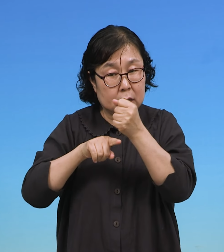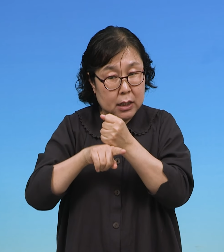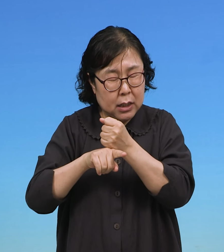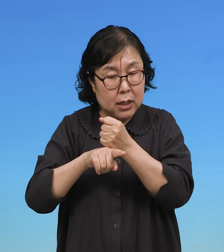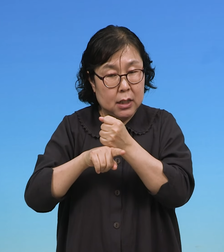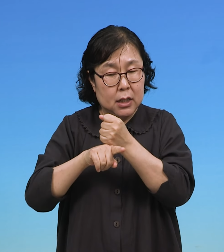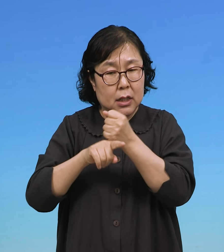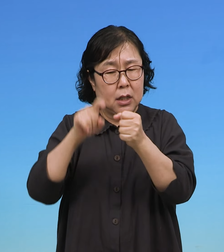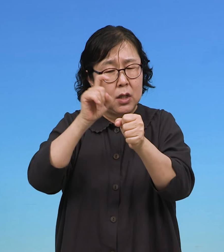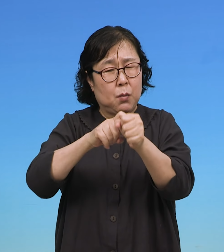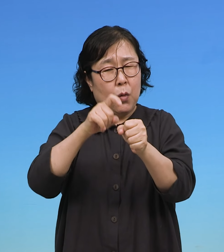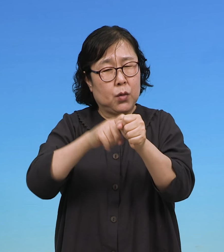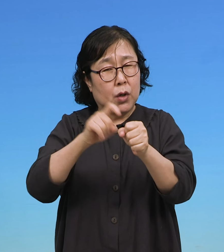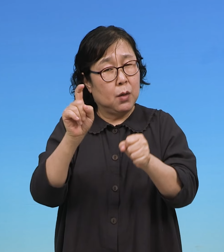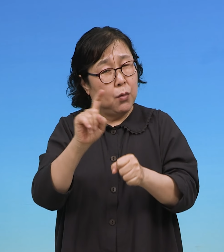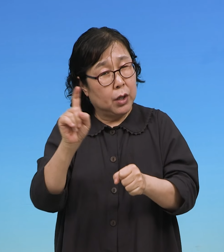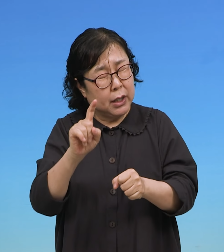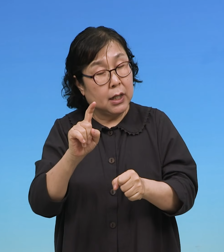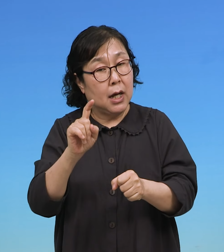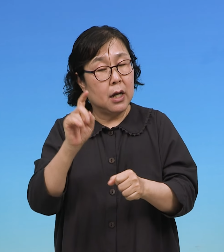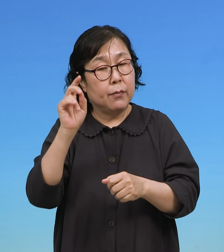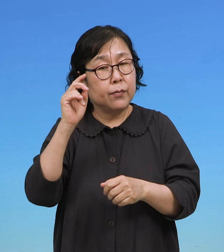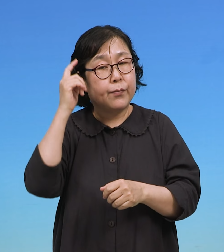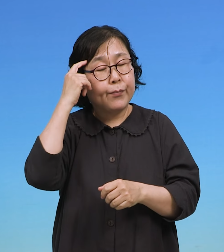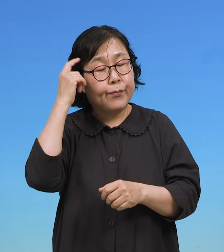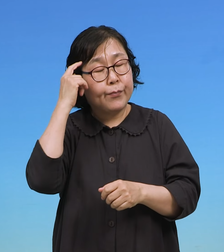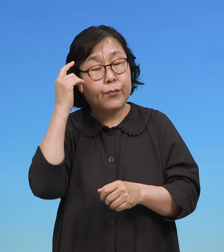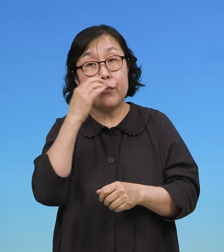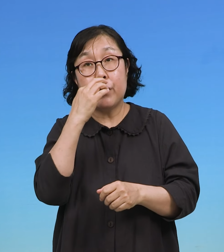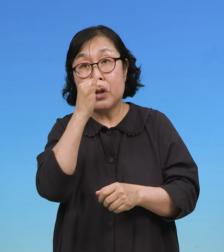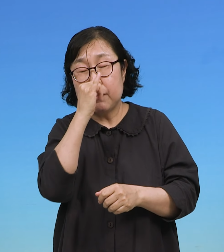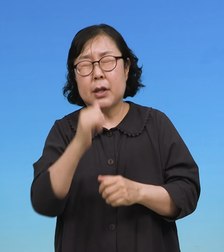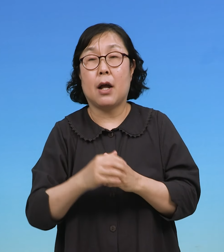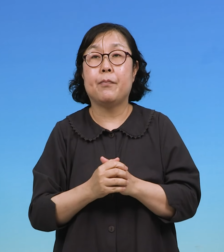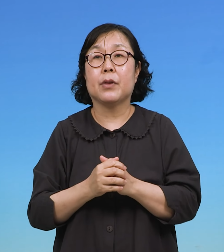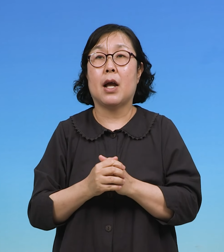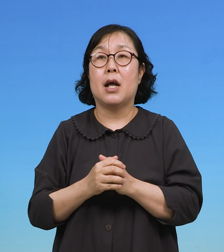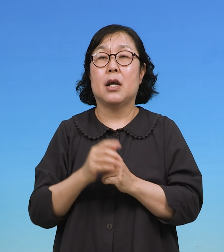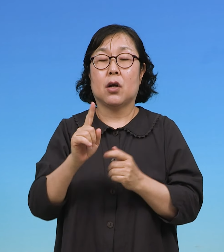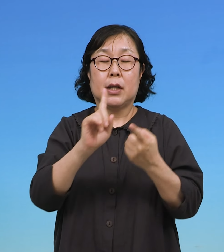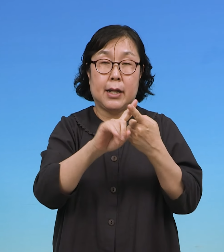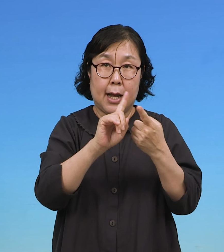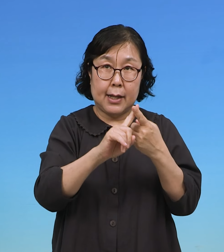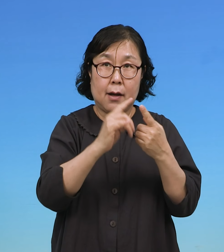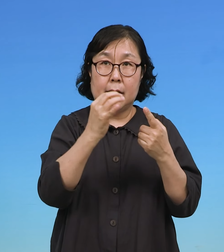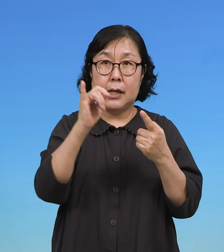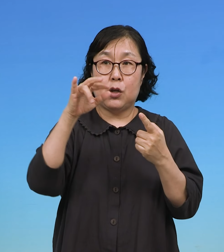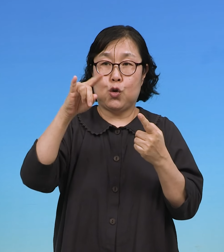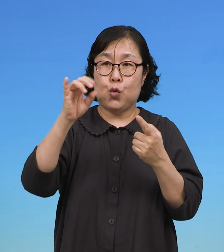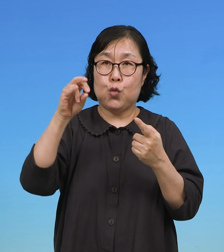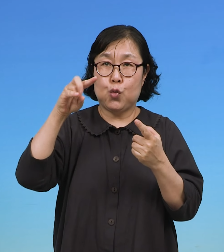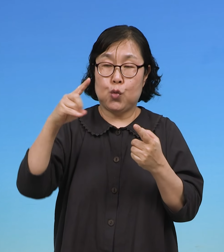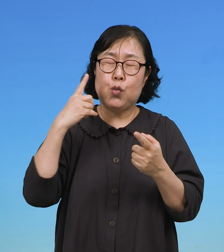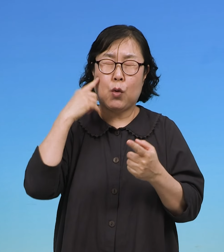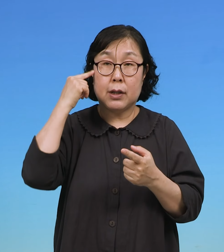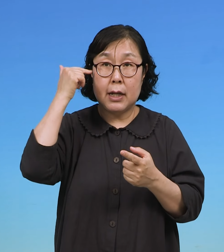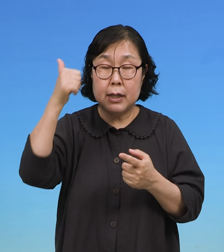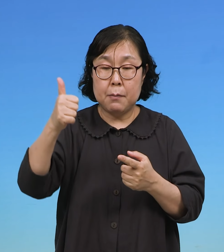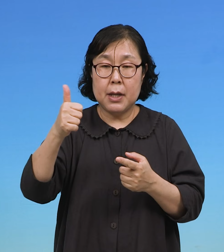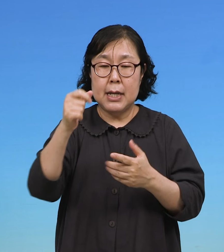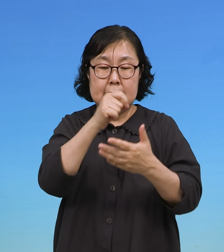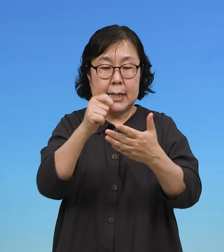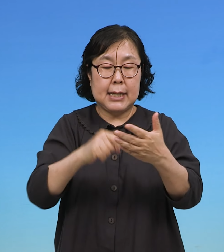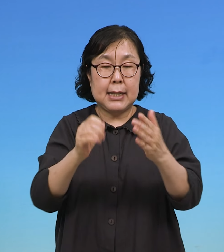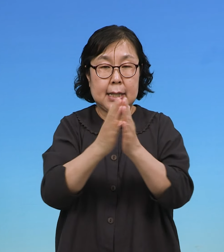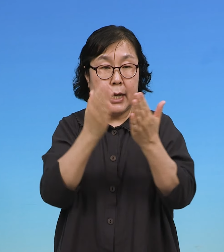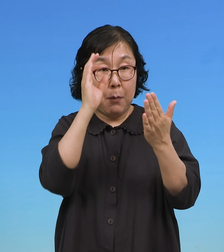의도와 목적이 뭔지를 좀 추측할 수 있다고 생각하거든요. 이 부분에 대해서 이중수 목사님이 쓰신 책에 보니까